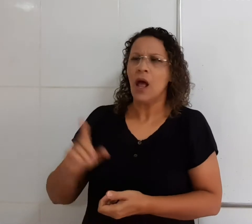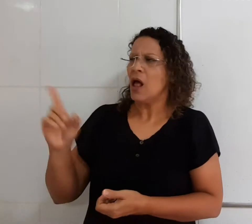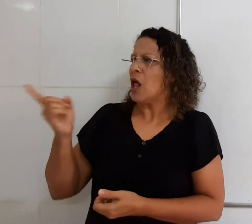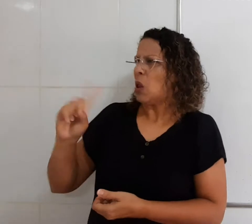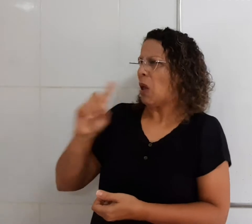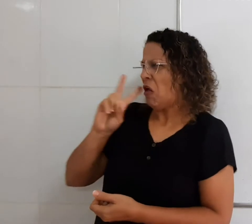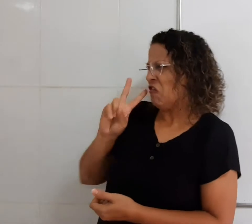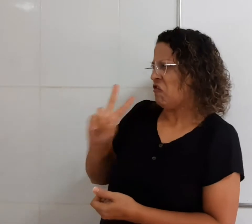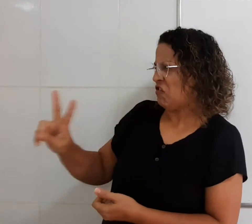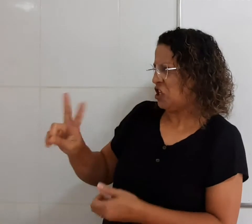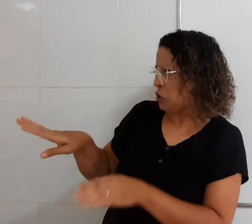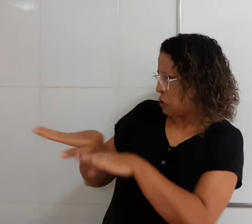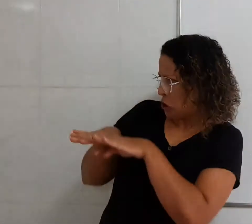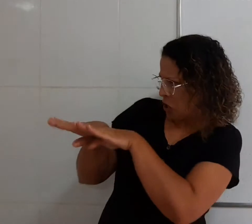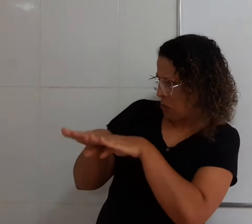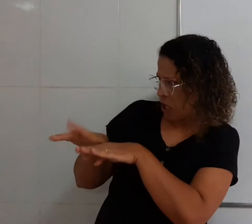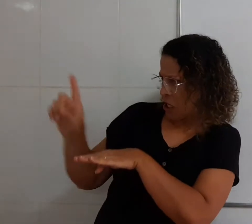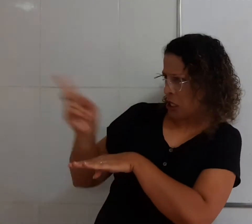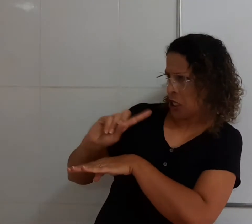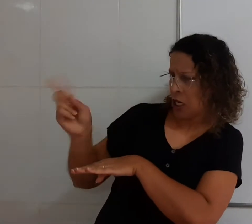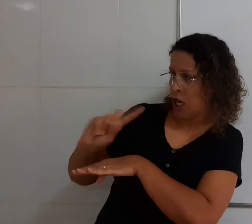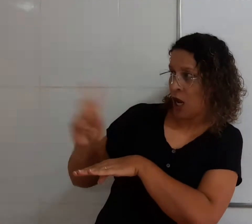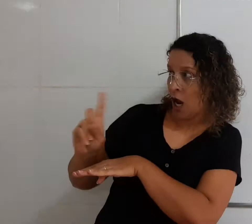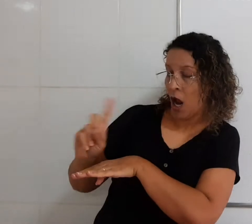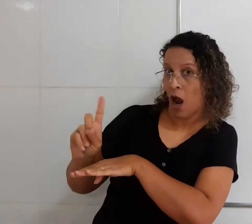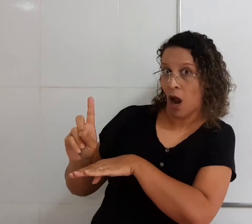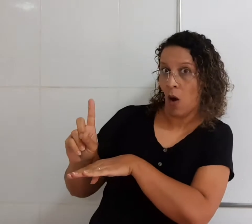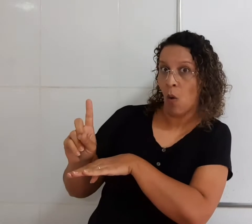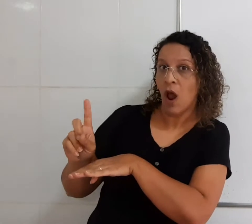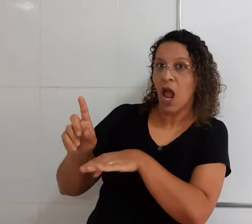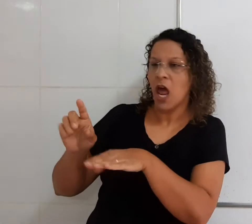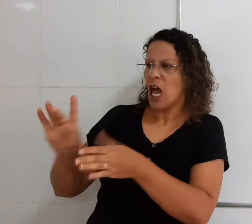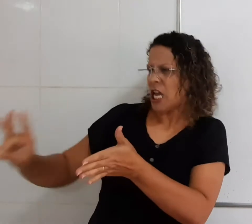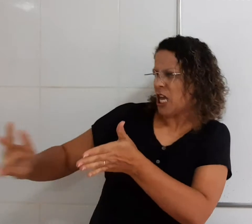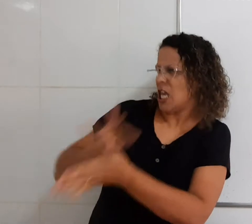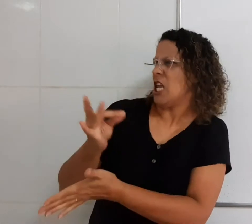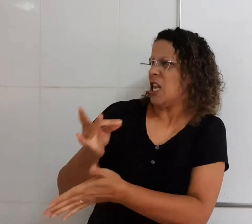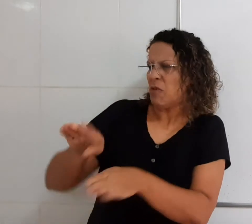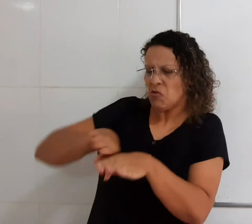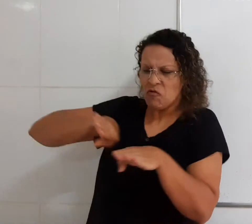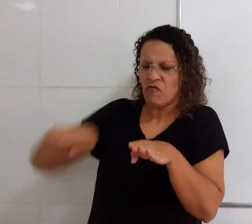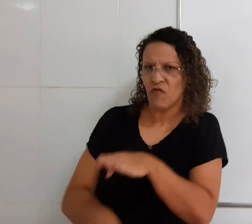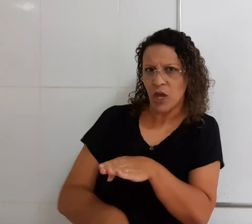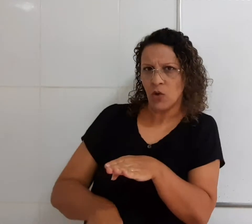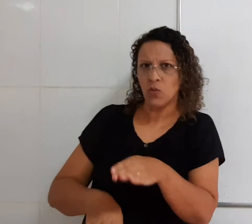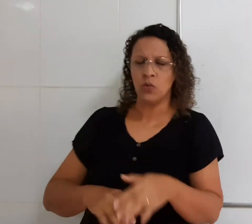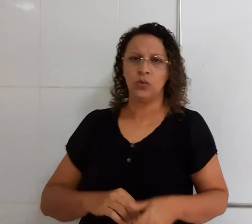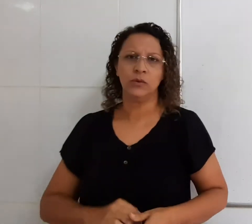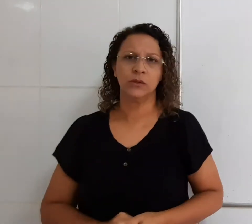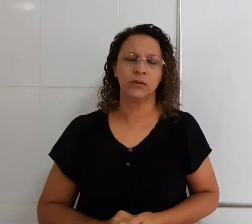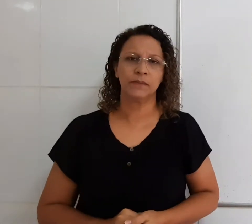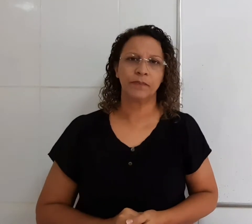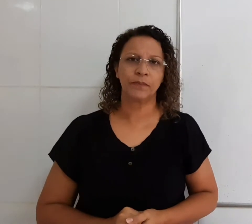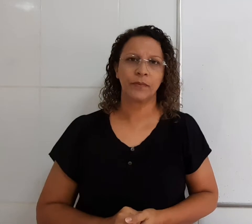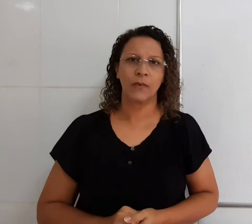seus semelhantes, mas sim como inimigos e inferiores. A maior causa